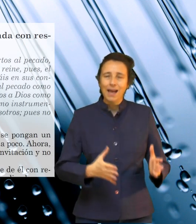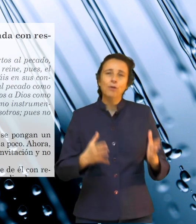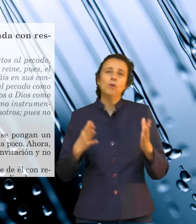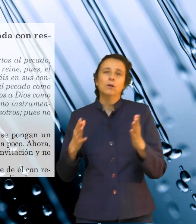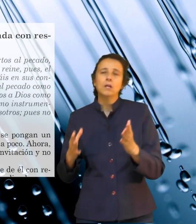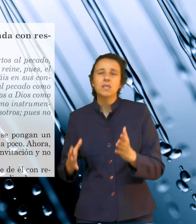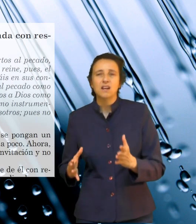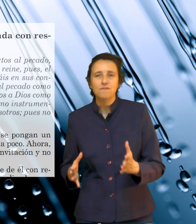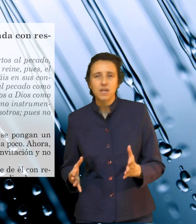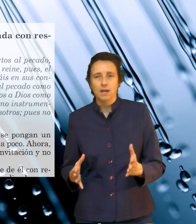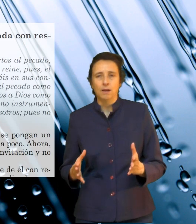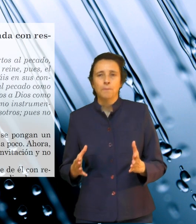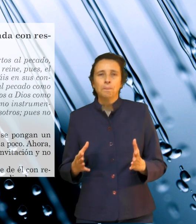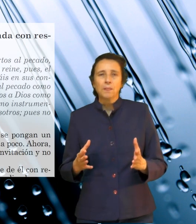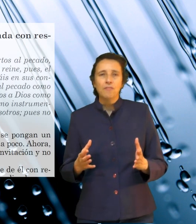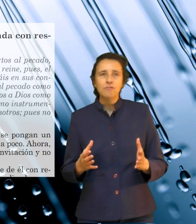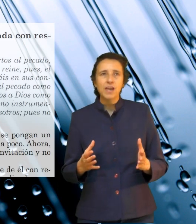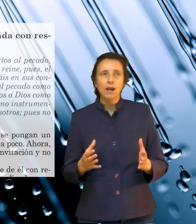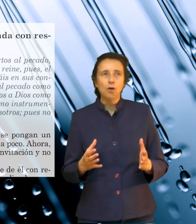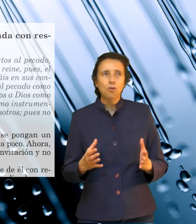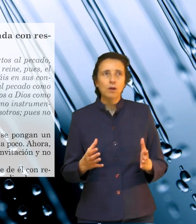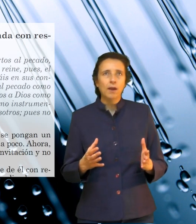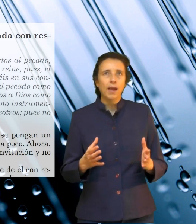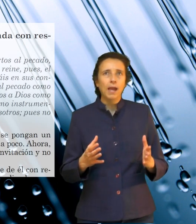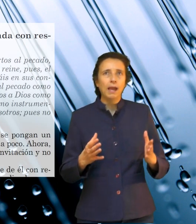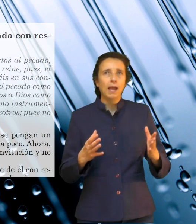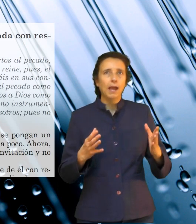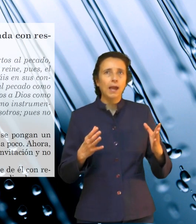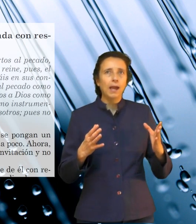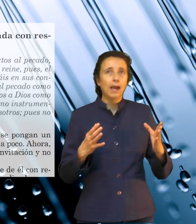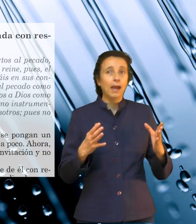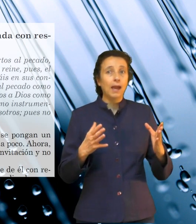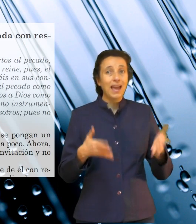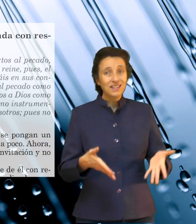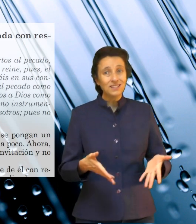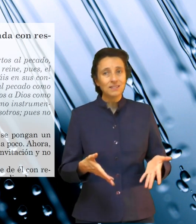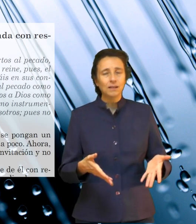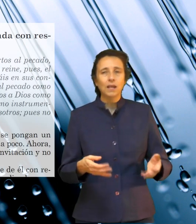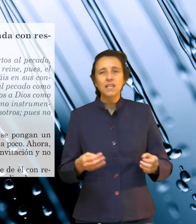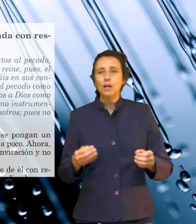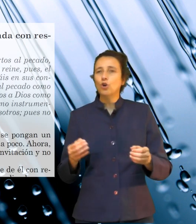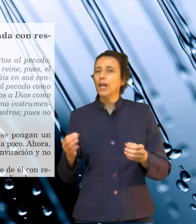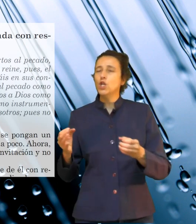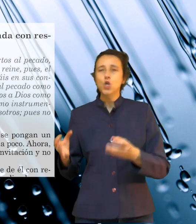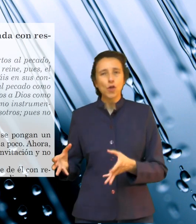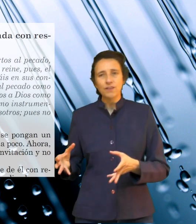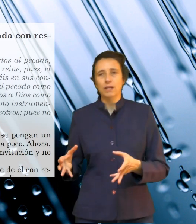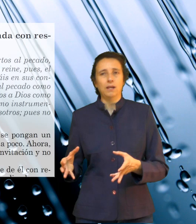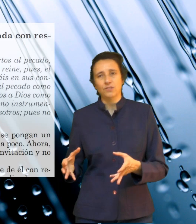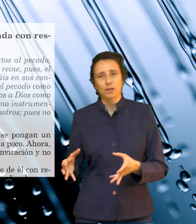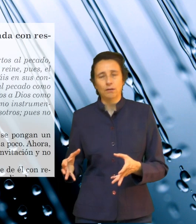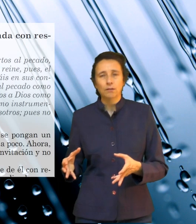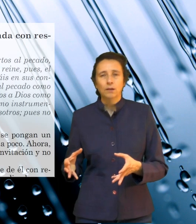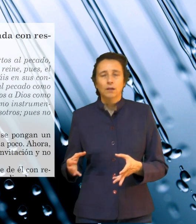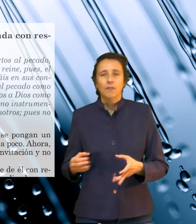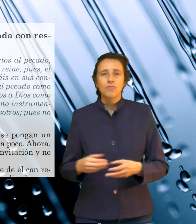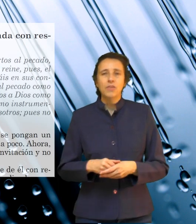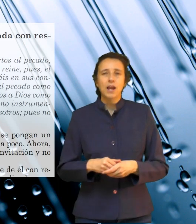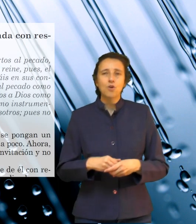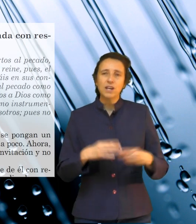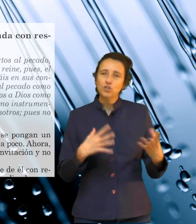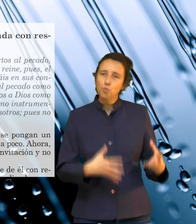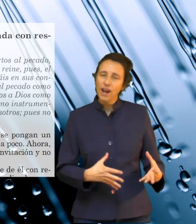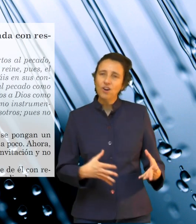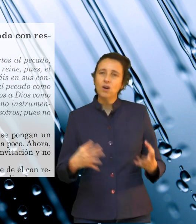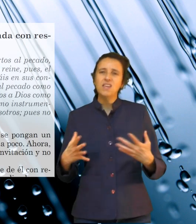del pecado y del bien, de lo que es y de lo que no debería ser,